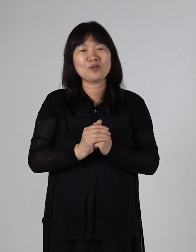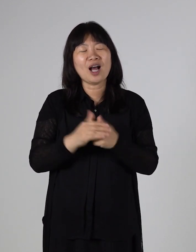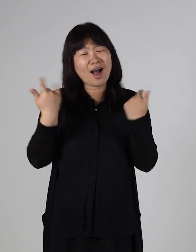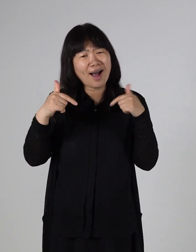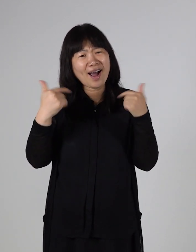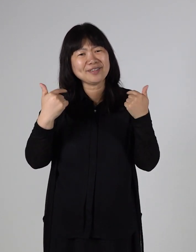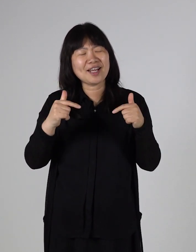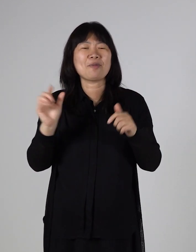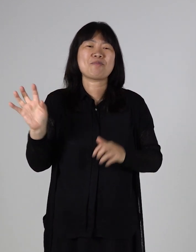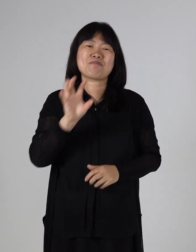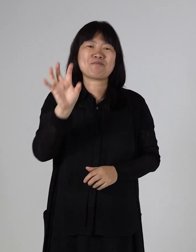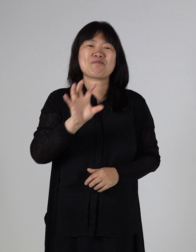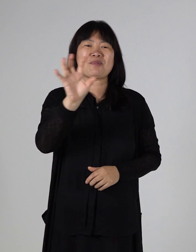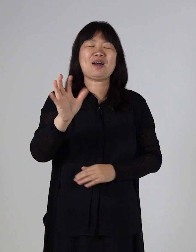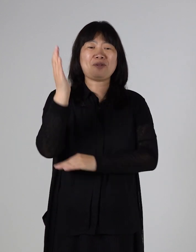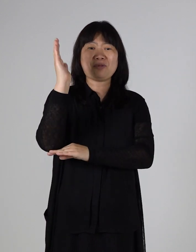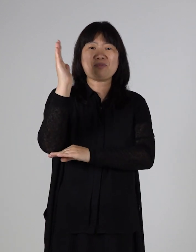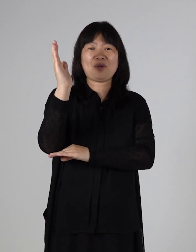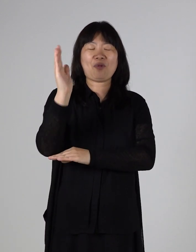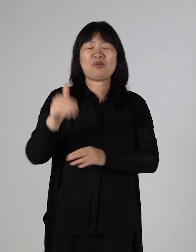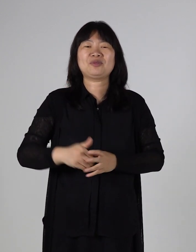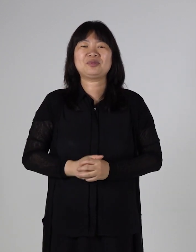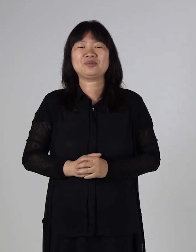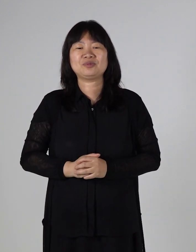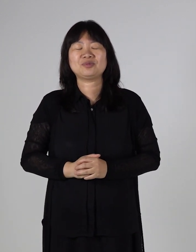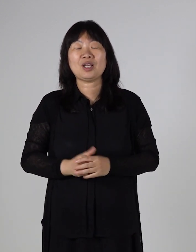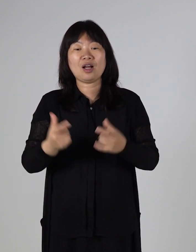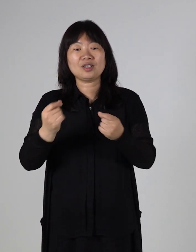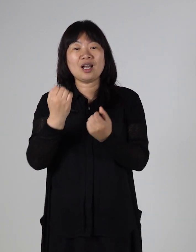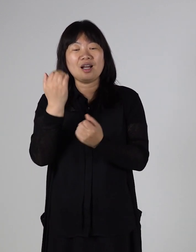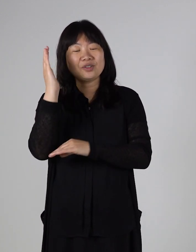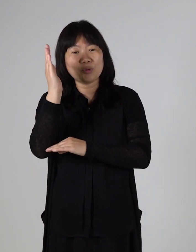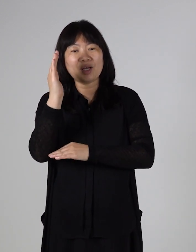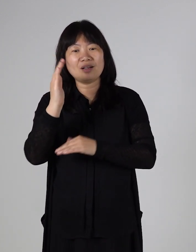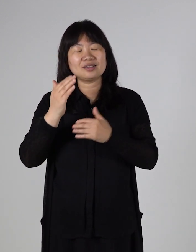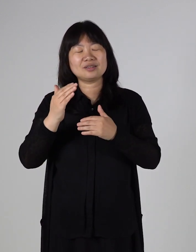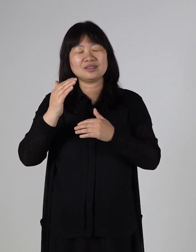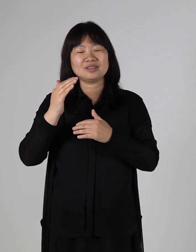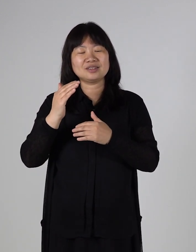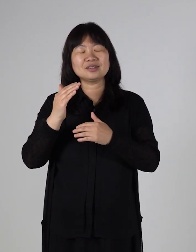어김없이 등장을 하면서 이렇게도 설교하는 경우를 들어봤어요.